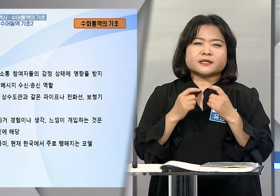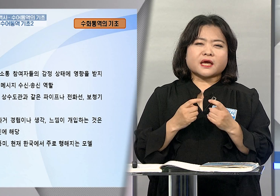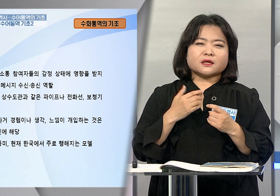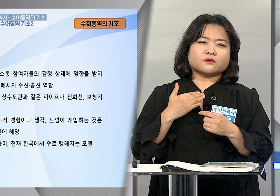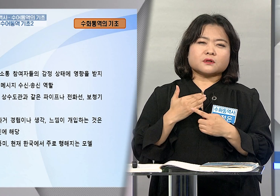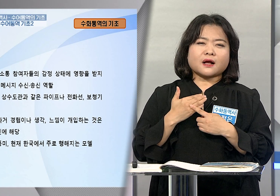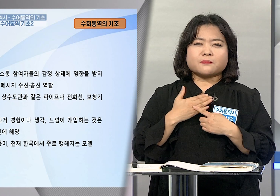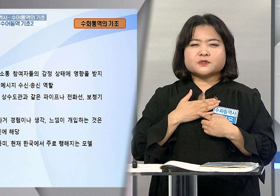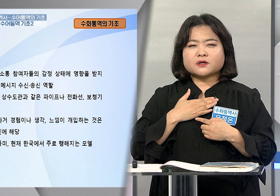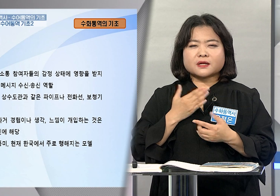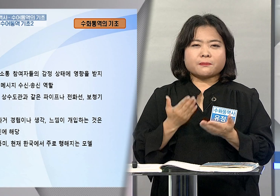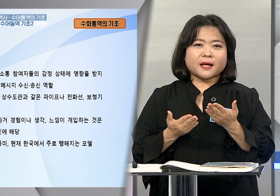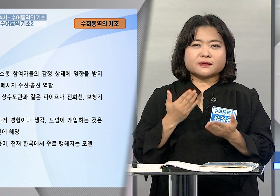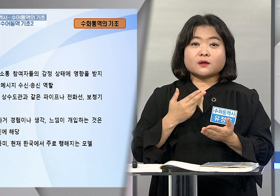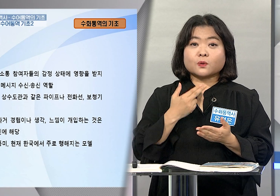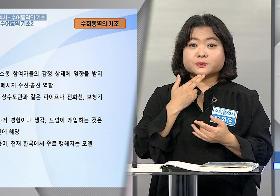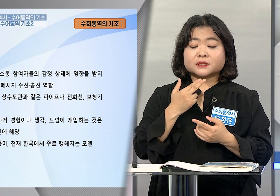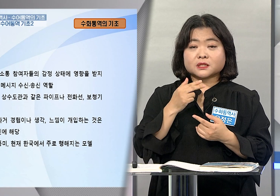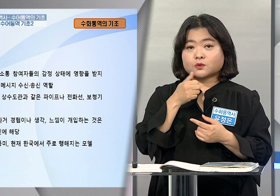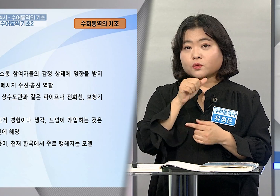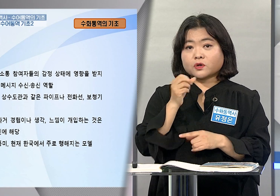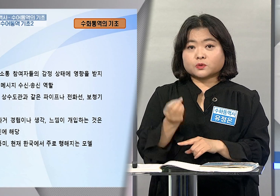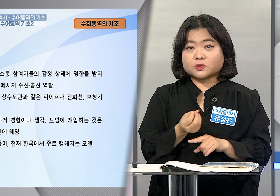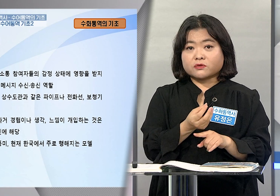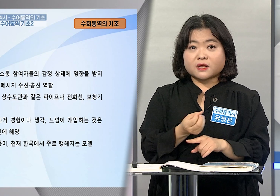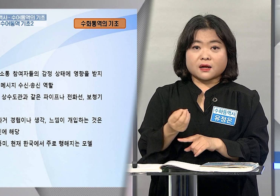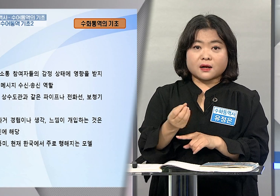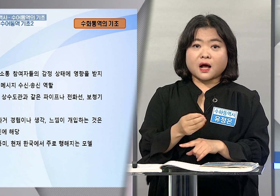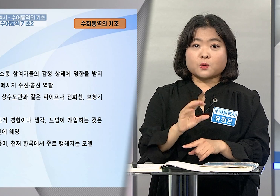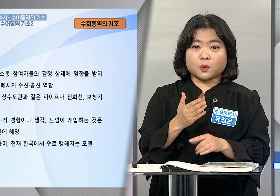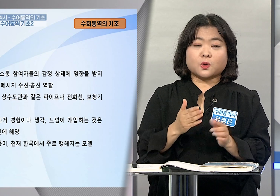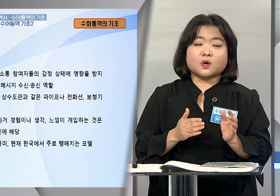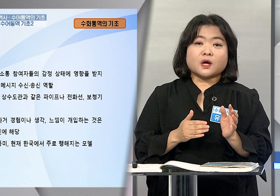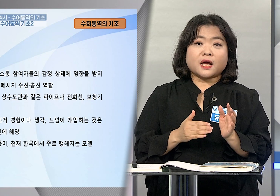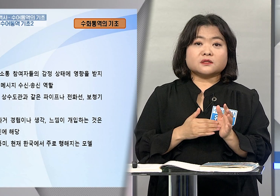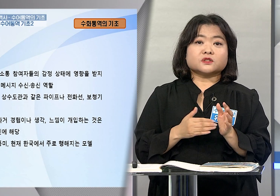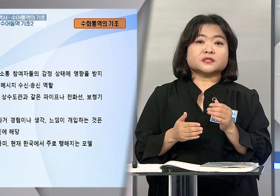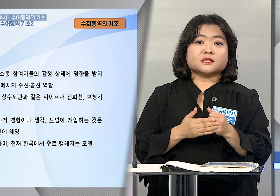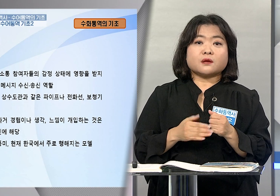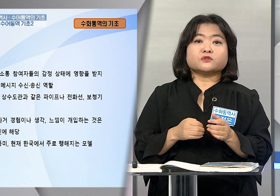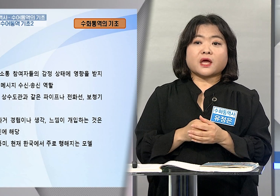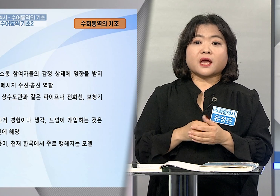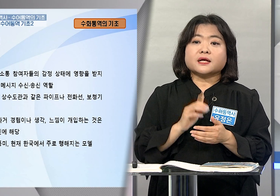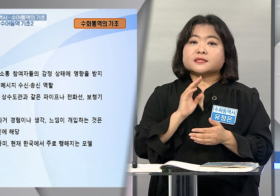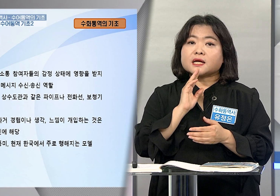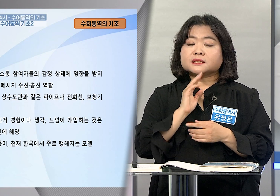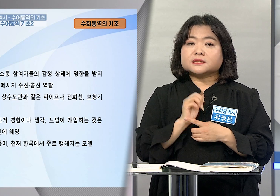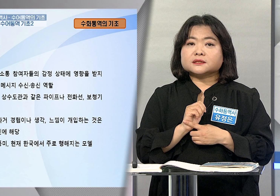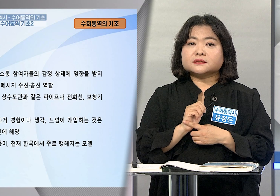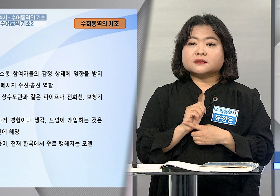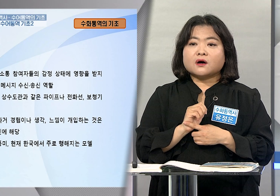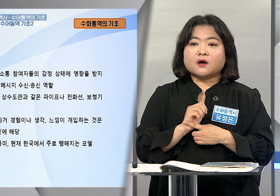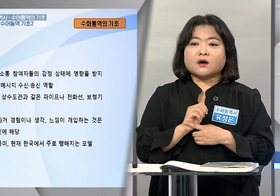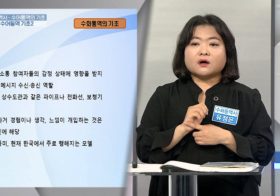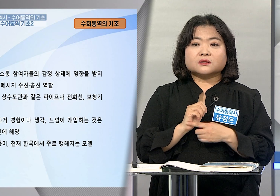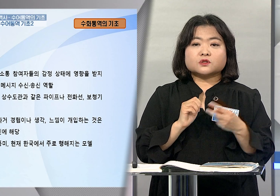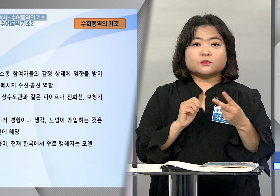개인의 어떤 감정이나 판단 없이 통역으로 전달하고 하는 것이기 때문에 사실은